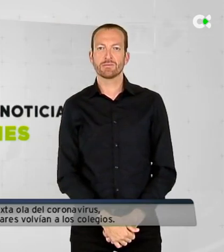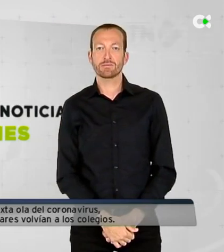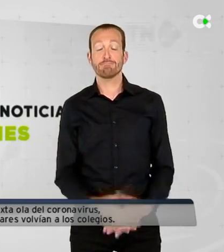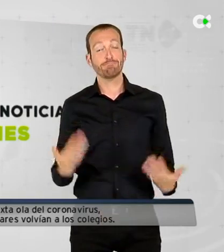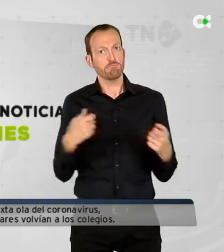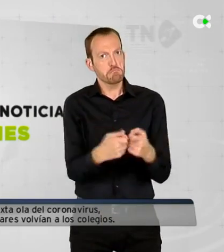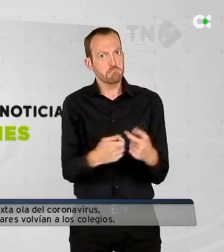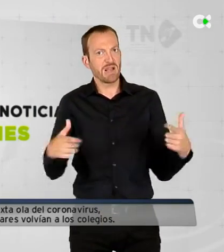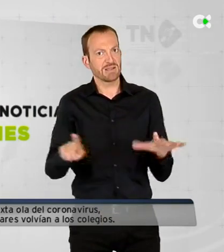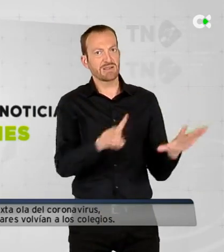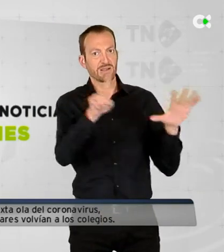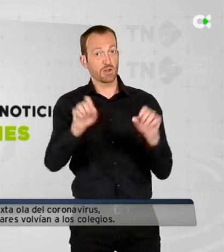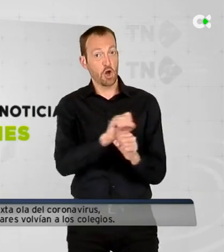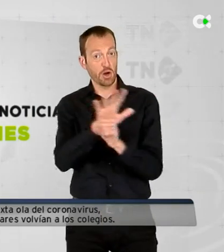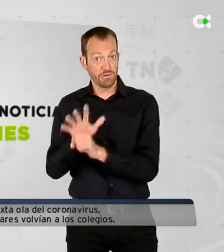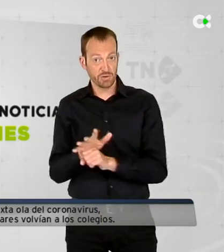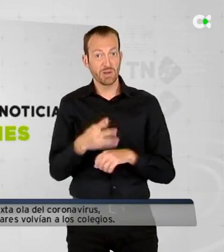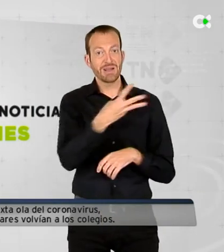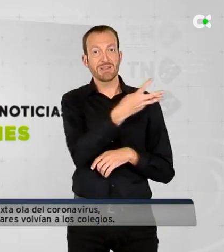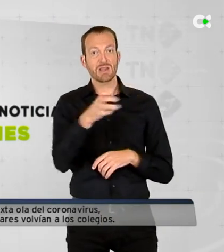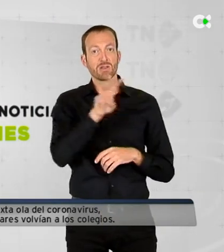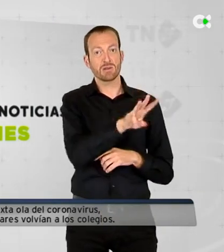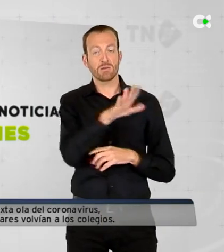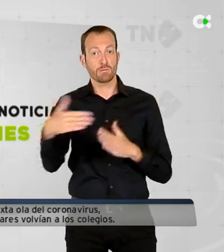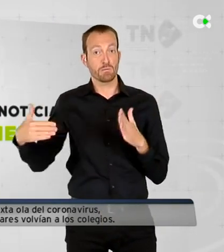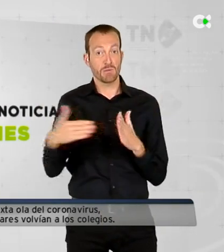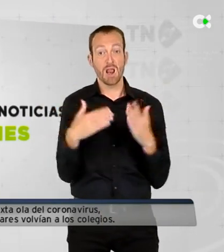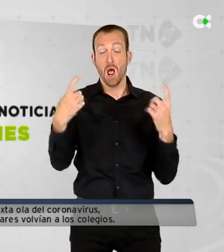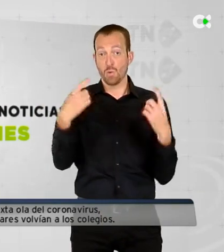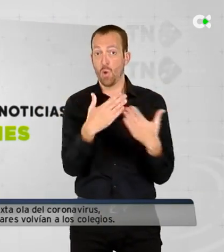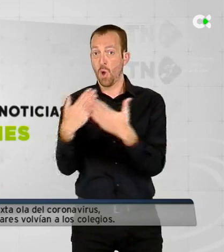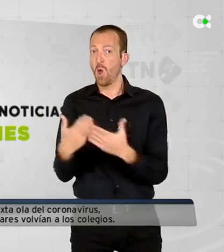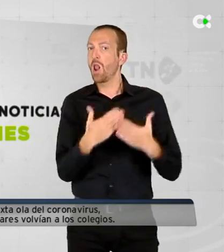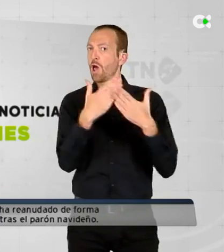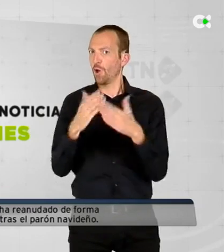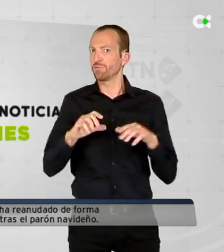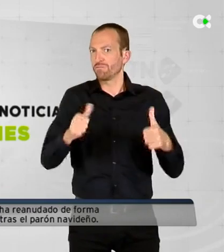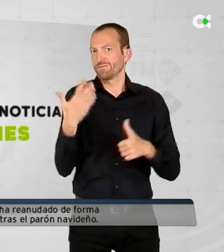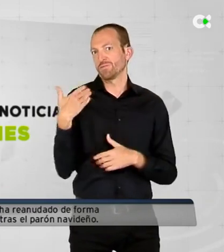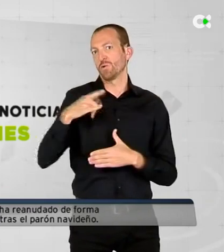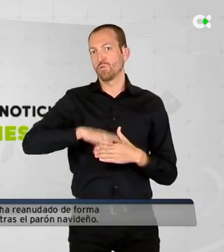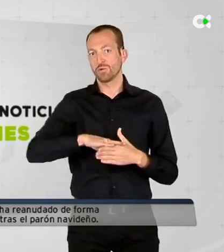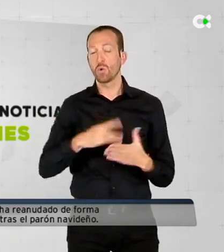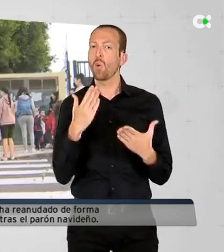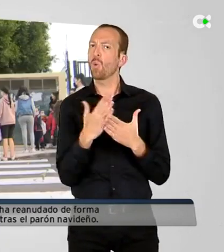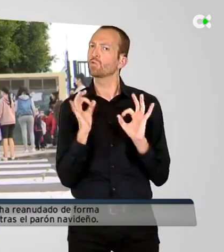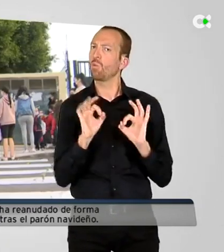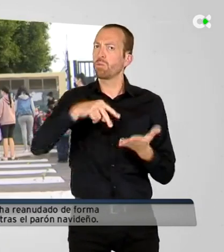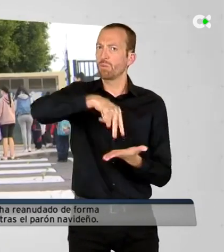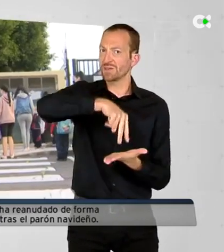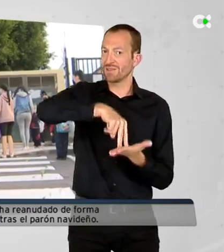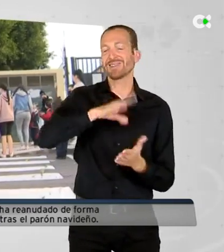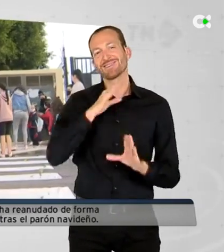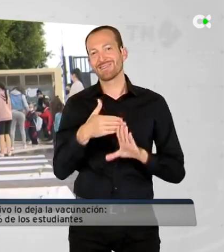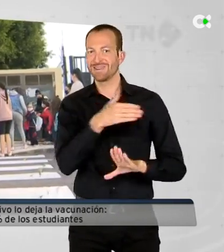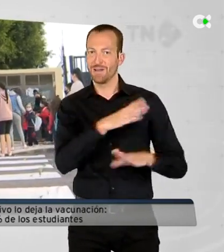Y en plena sexta ola del coronavirus, 335 mil escolares volvían a los colegios. El curso se ha reanudado de forma presencial tras el